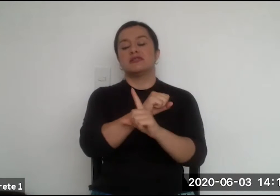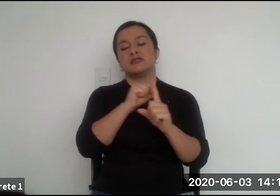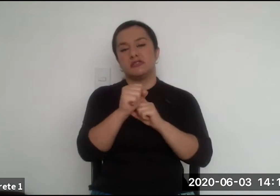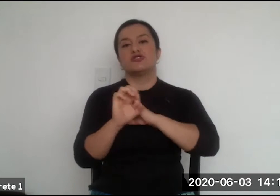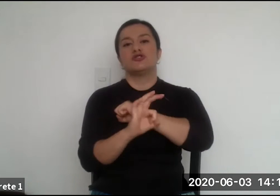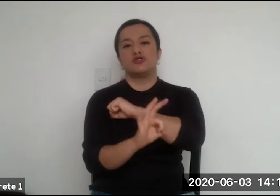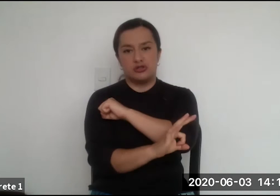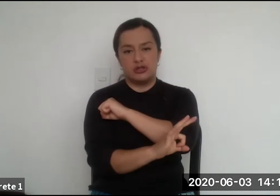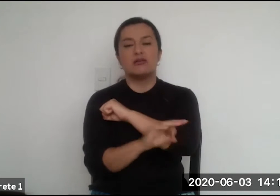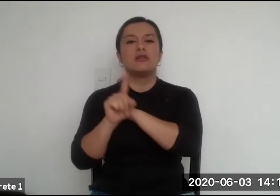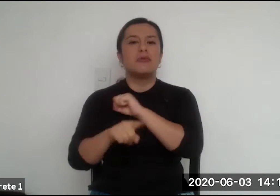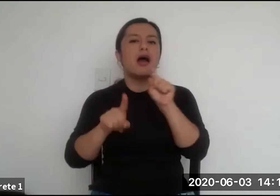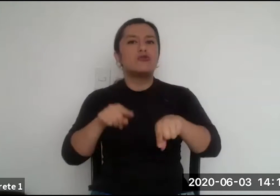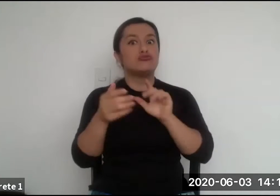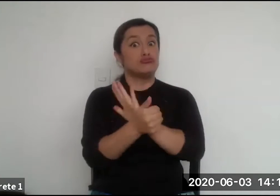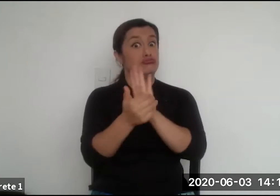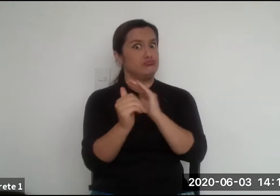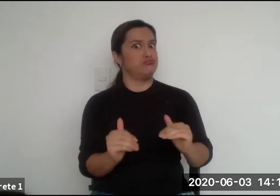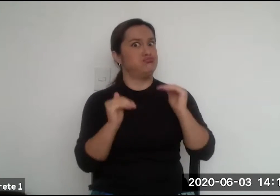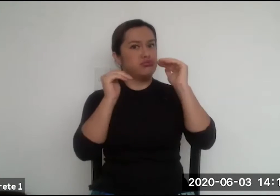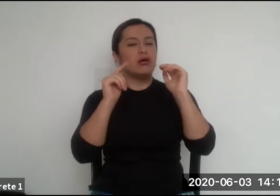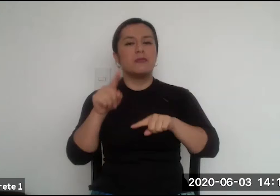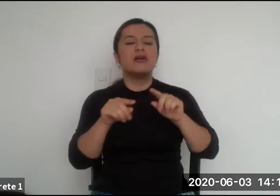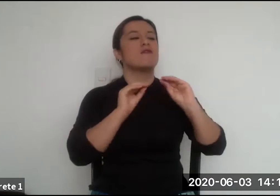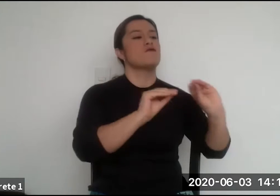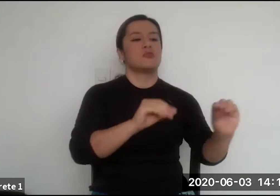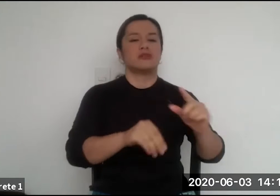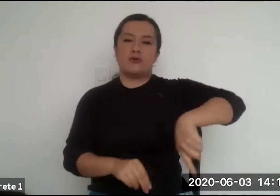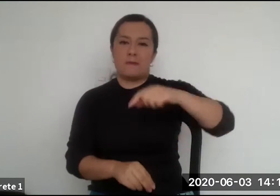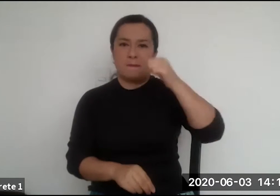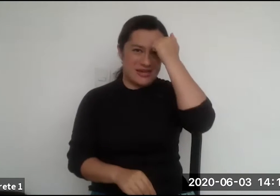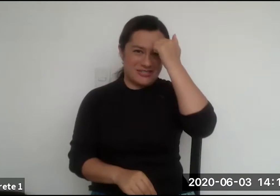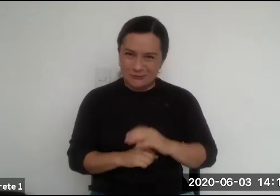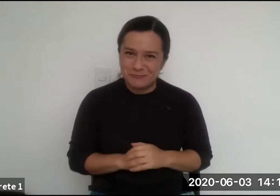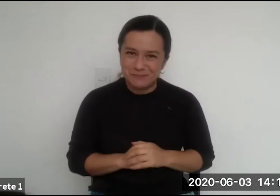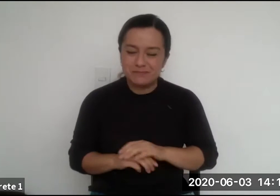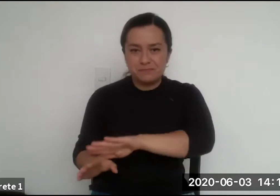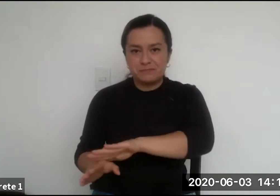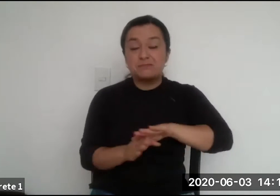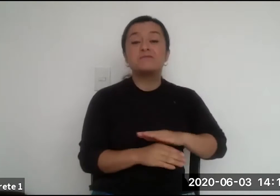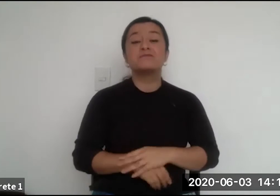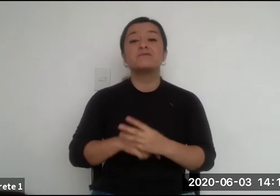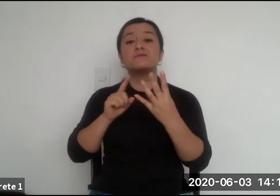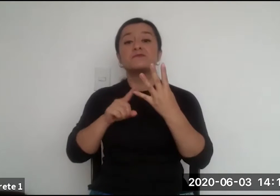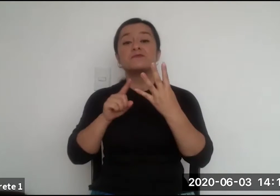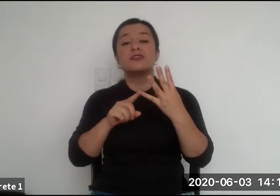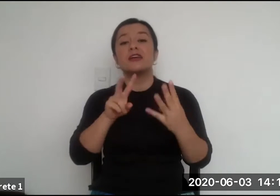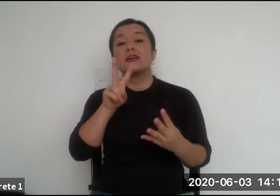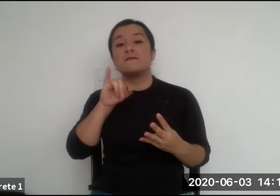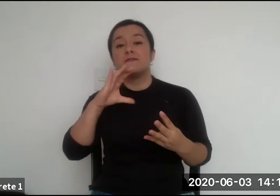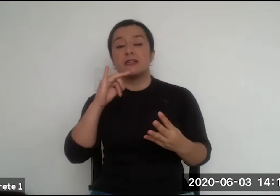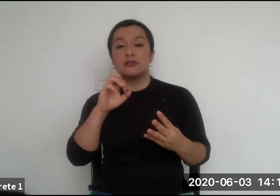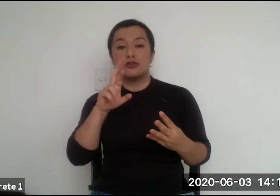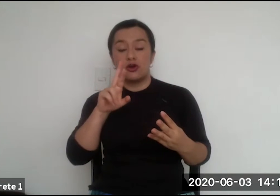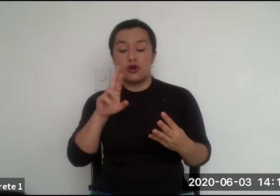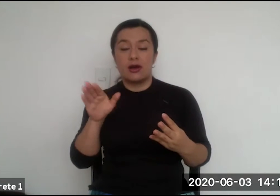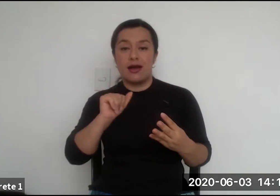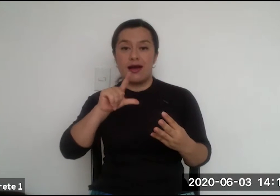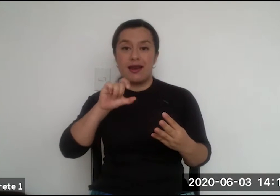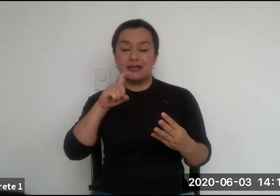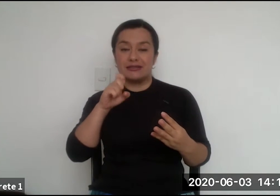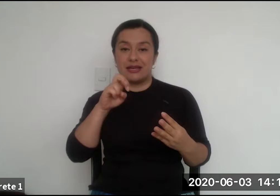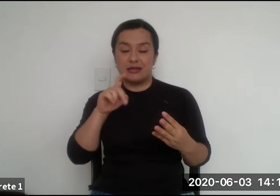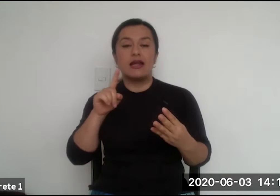talentos excepcionales y formación de maestros. Bueno, por Colombia también nos acompaña Víctor Alexander Garza de los Ríos. Él